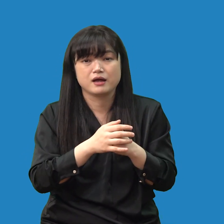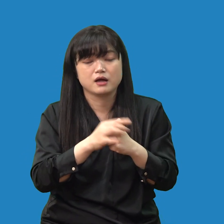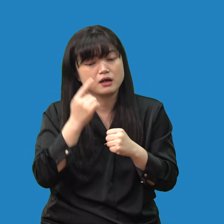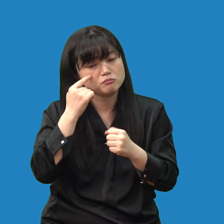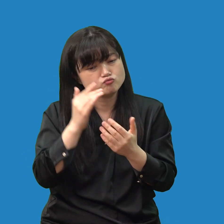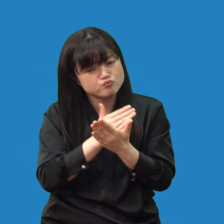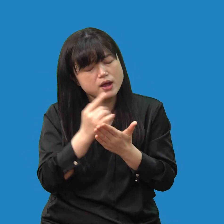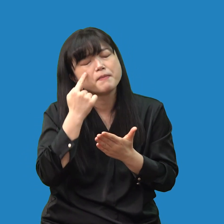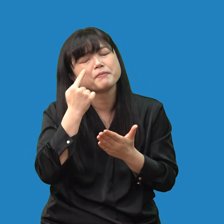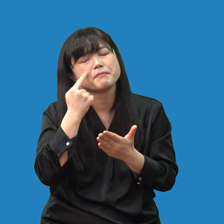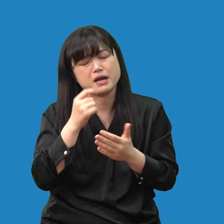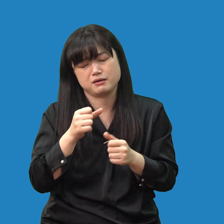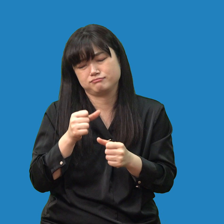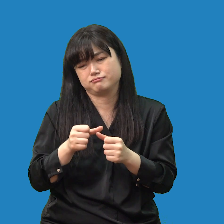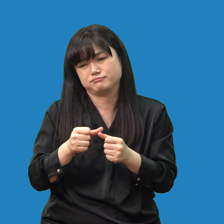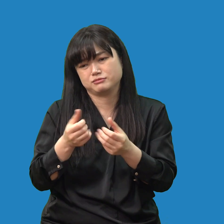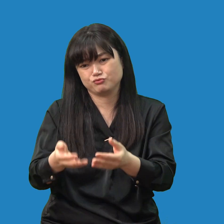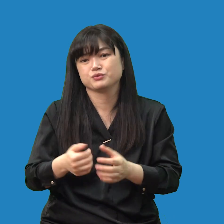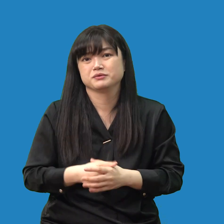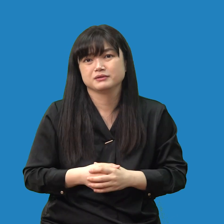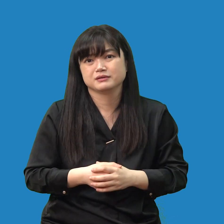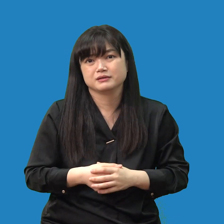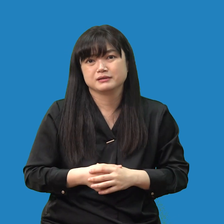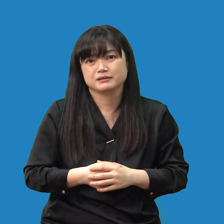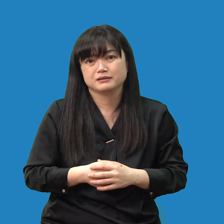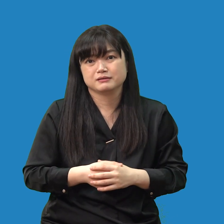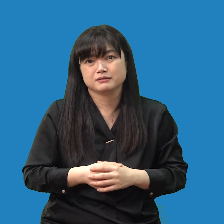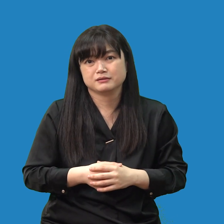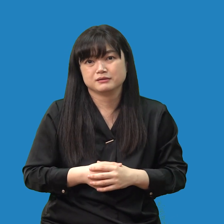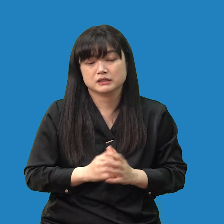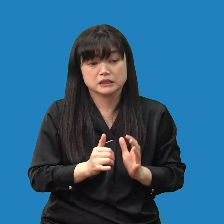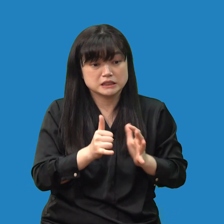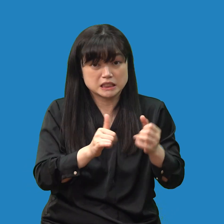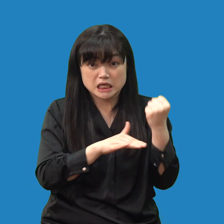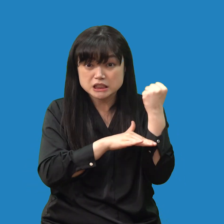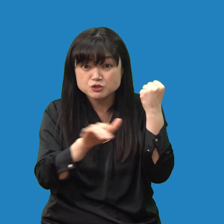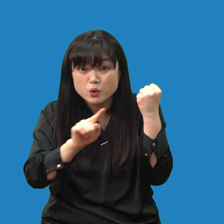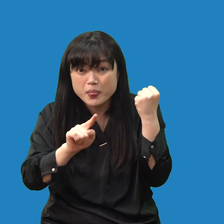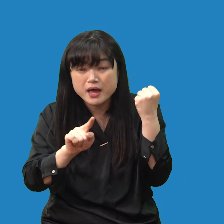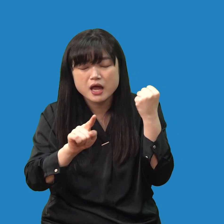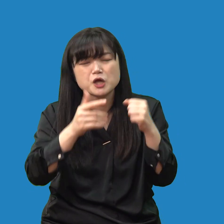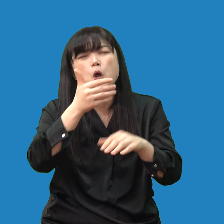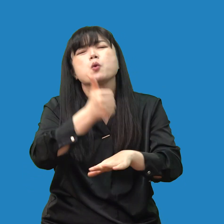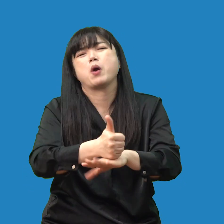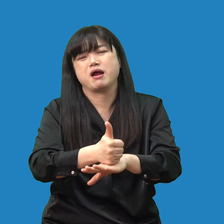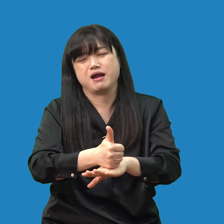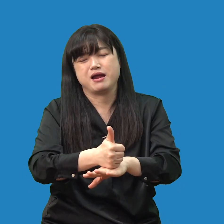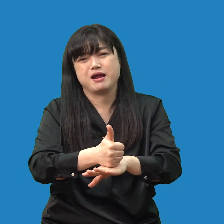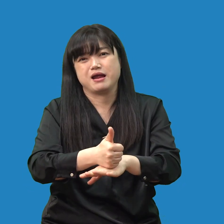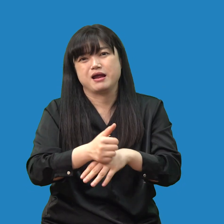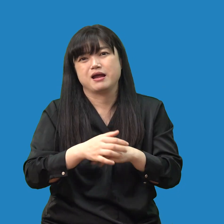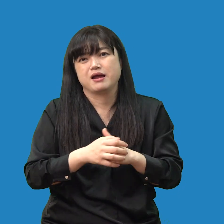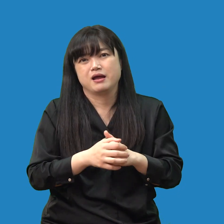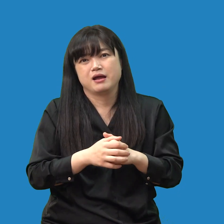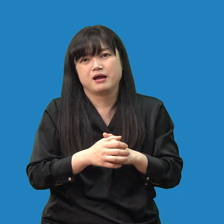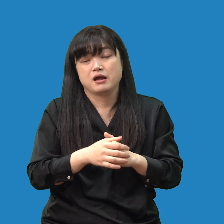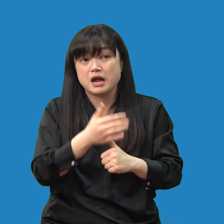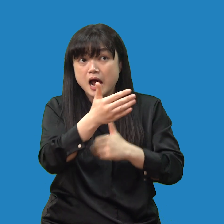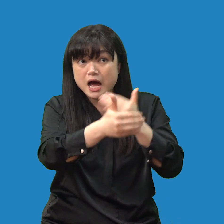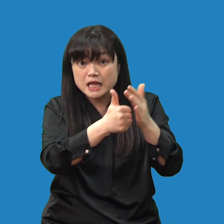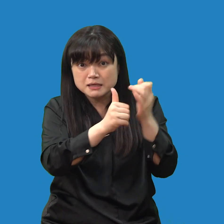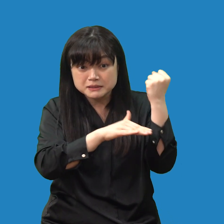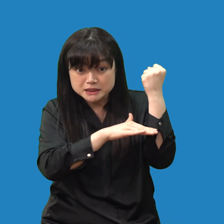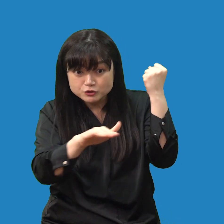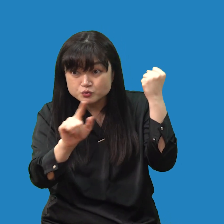한번 분별해보라 그렇게 조언을 했습니다. 세상 기준은 이제 결과만 보죠. 근데